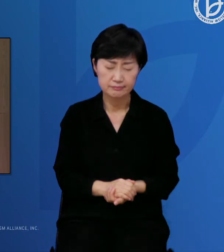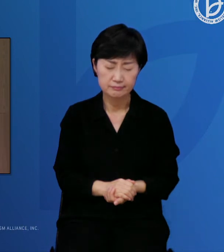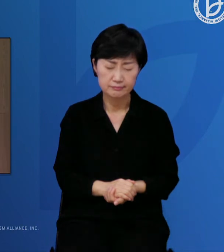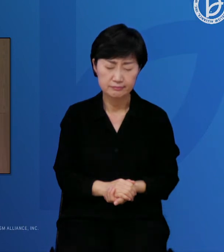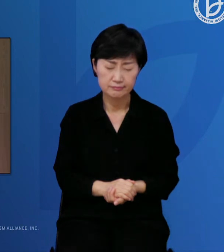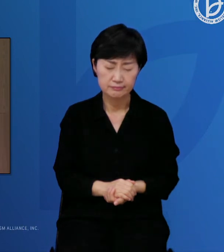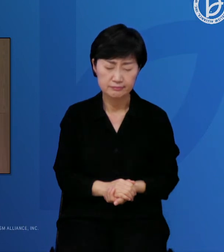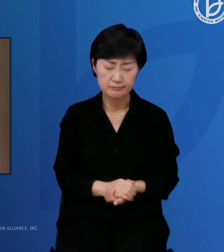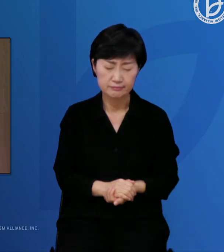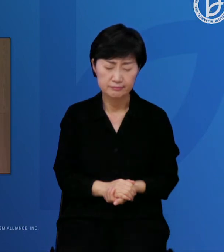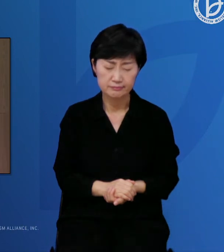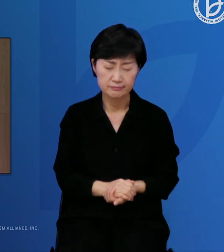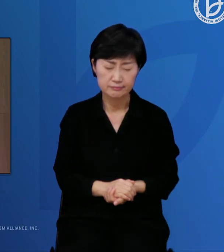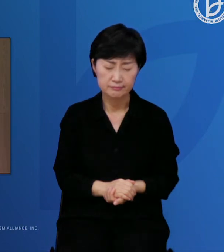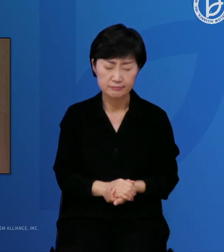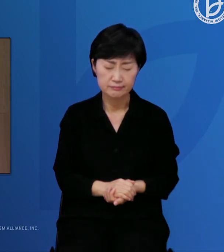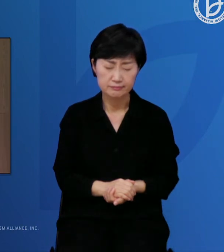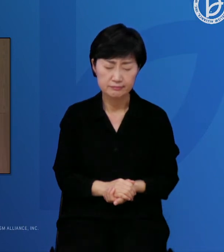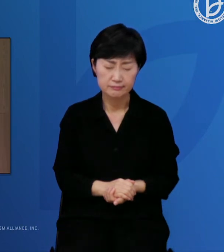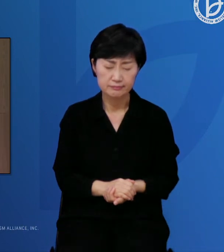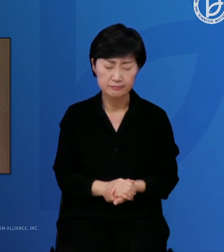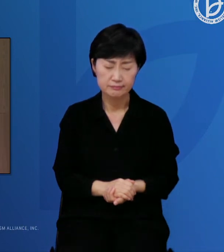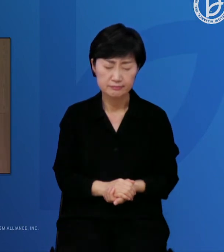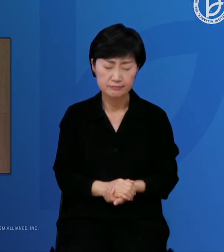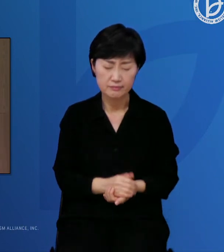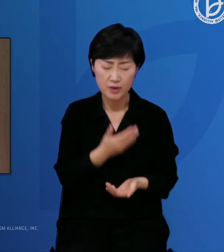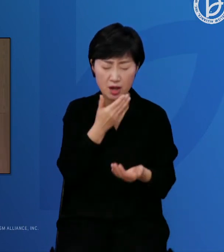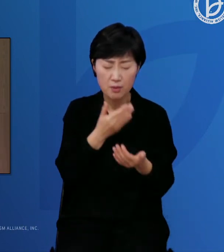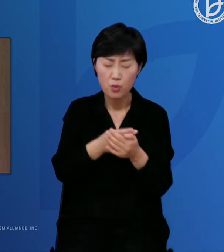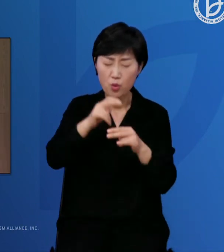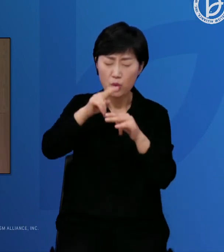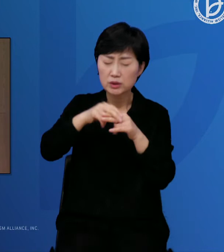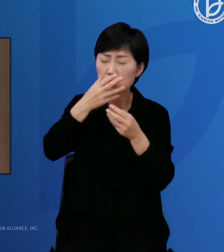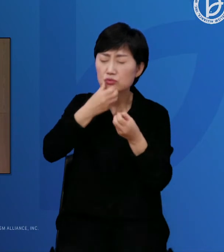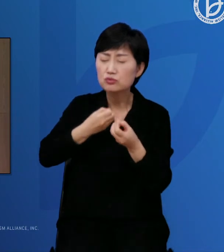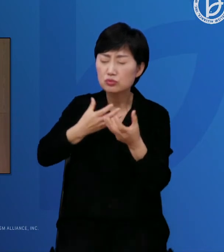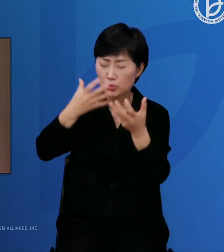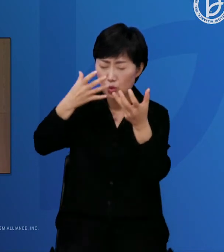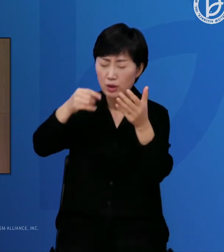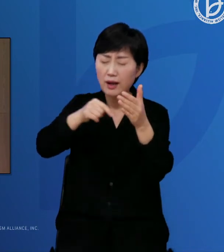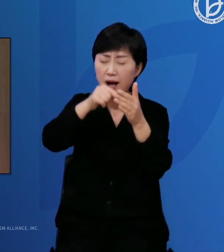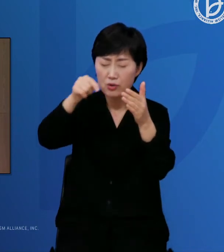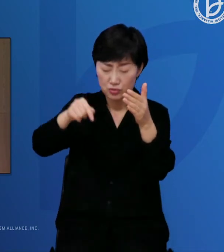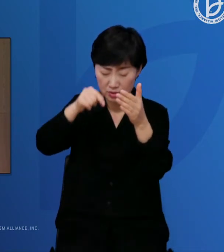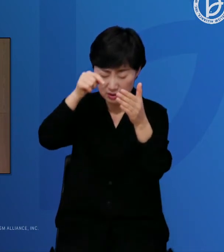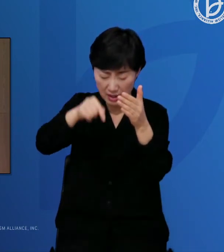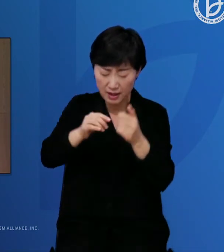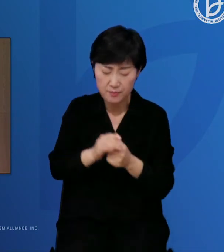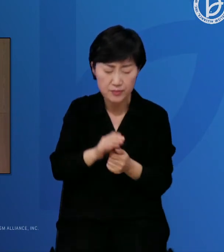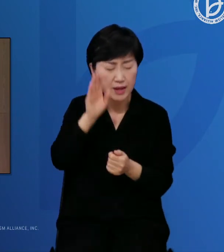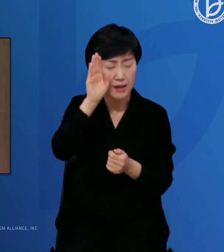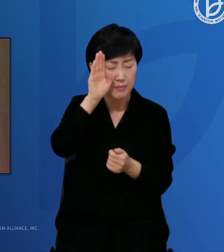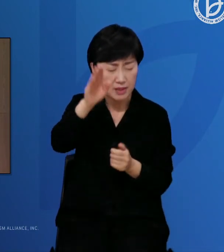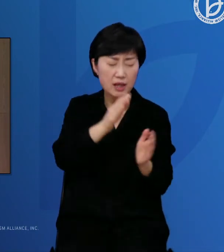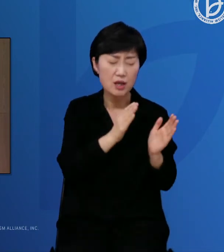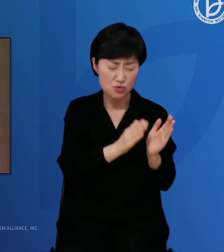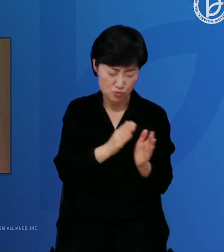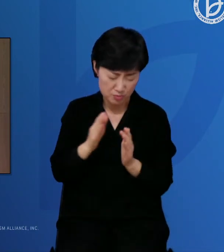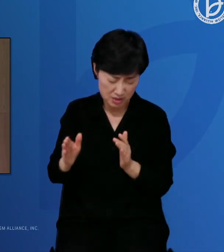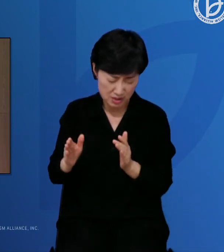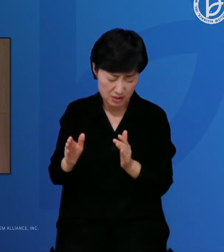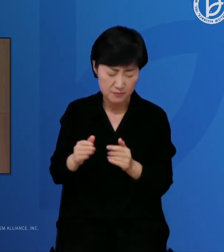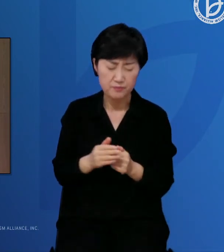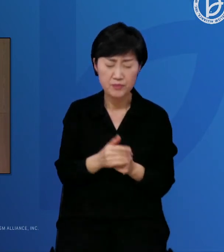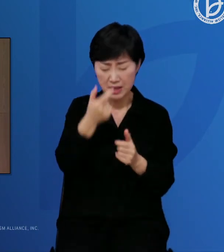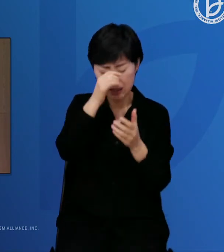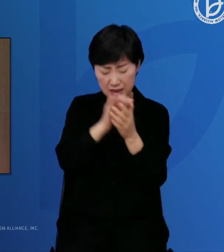that comes upon the field. 보좌의 축복 속에 미래 캠프, 기도 캠프, 달란트 캠프와 70인